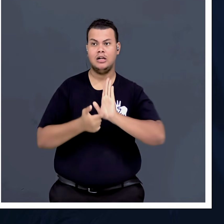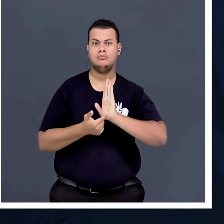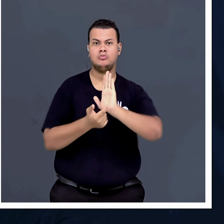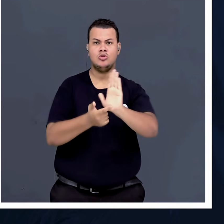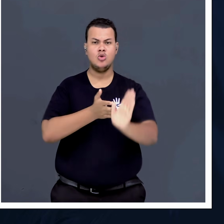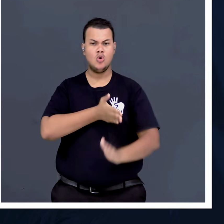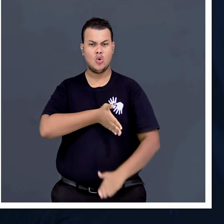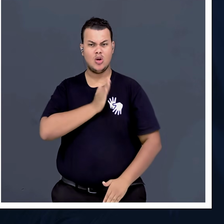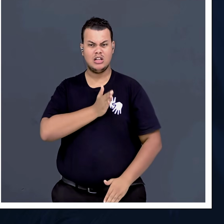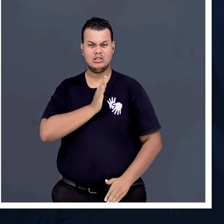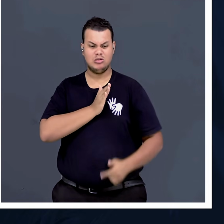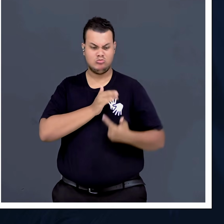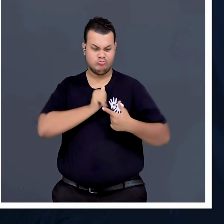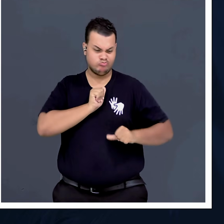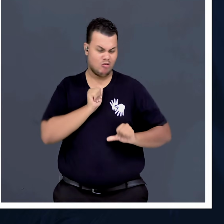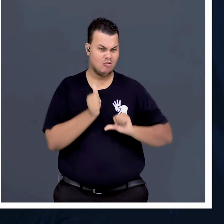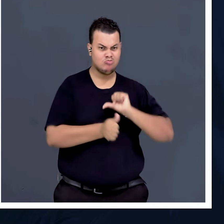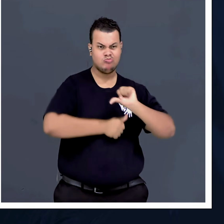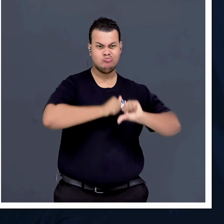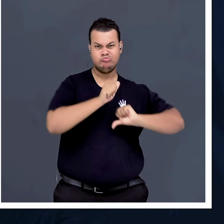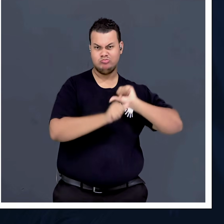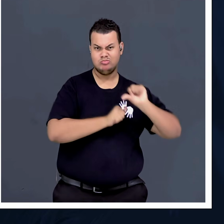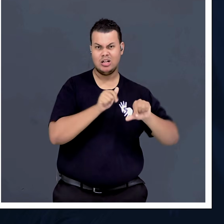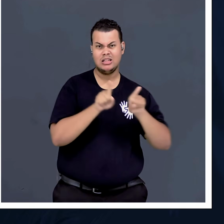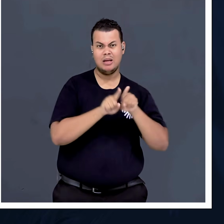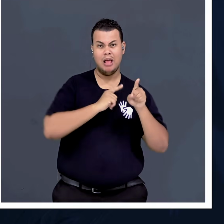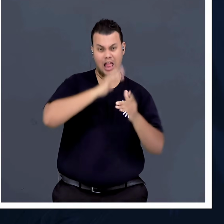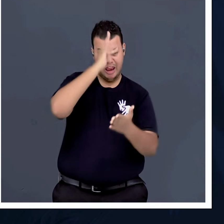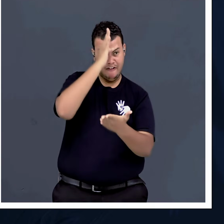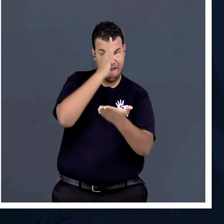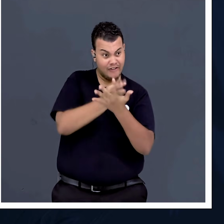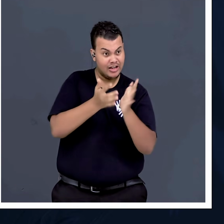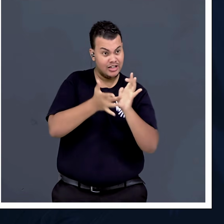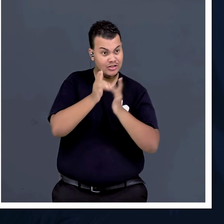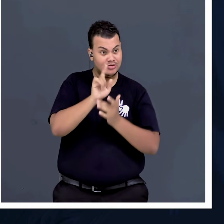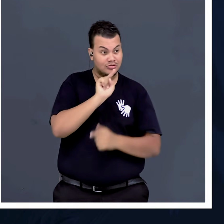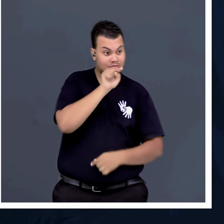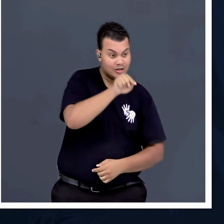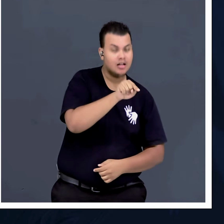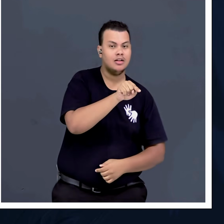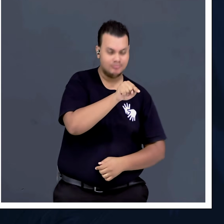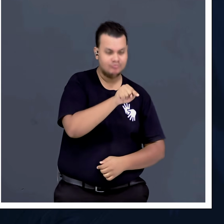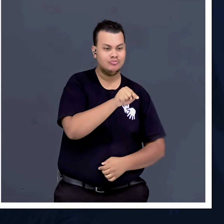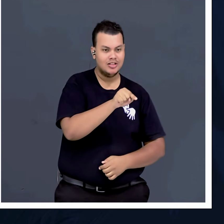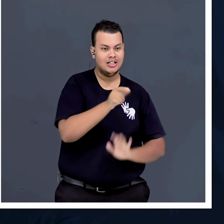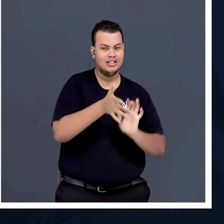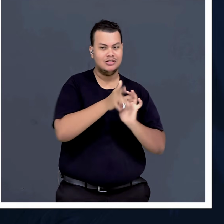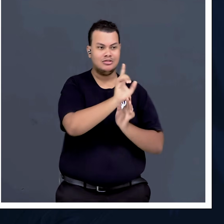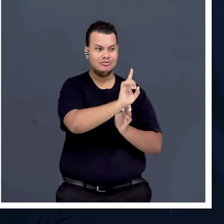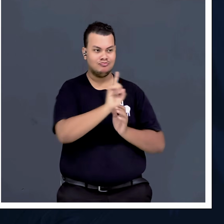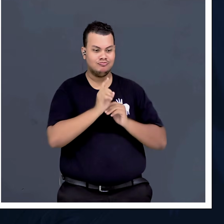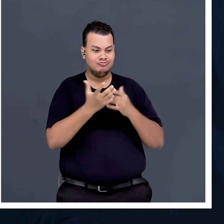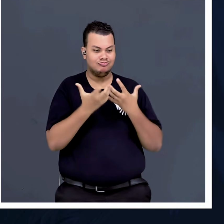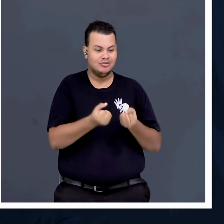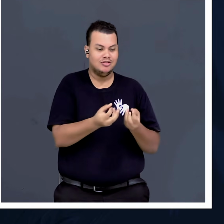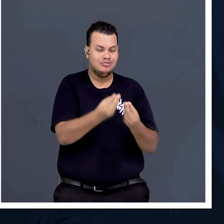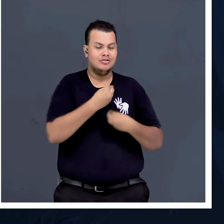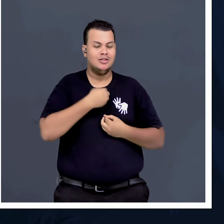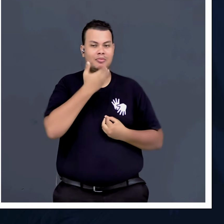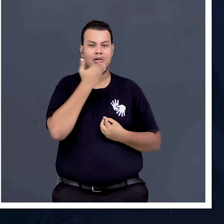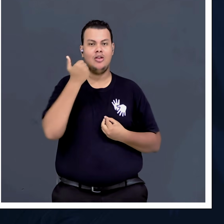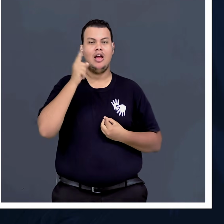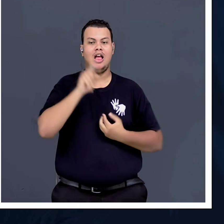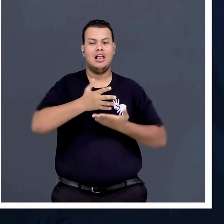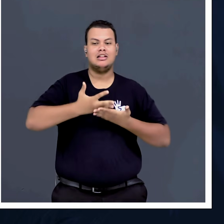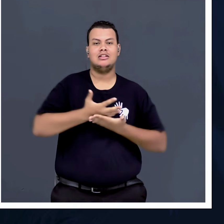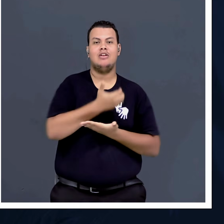um coração contrito, quebrantado e uma fé nele, desfrutaram do melhor que Ele tem para nos dar, que é